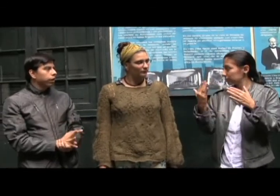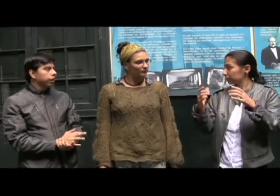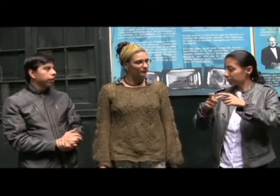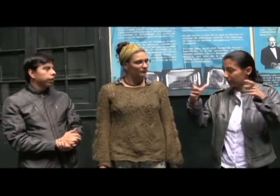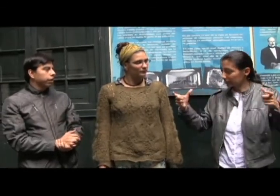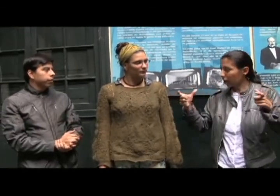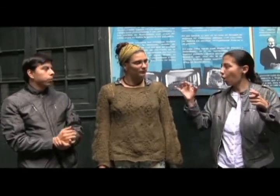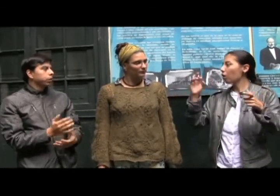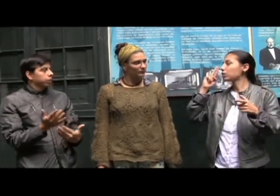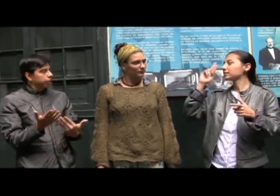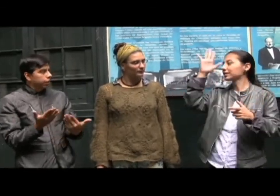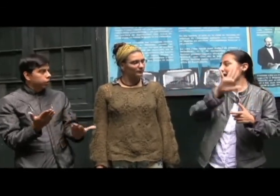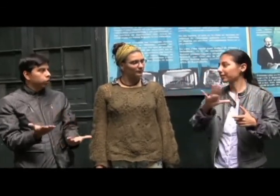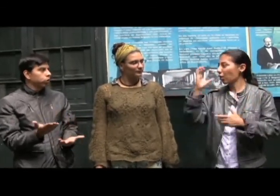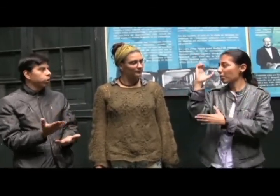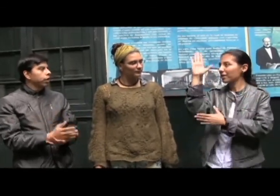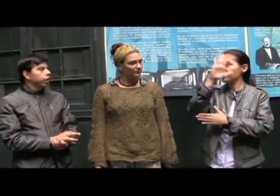y que pues ellos